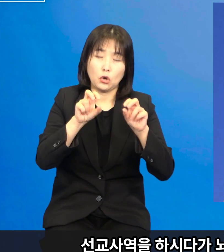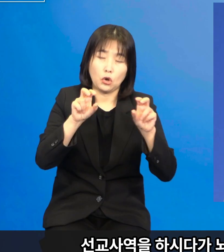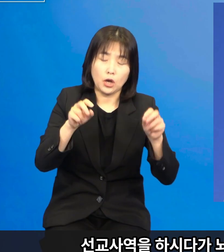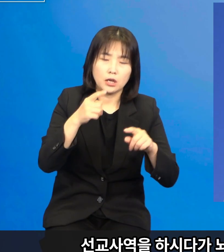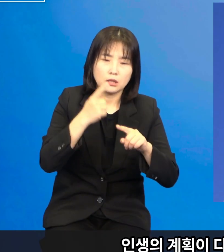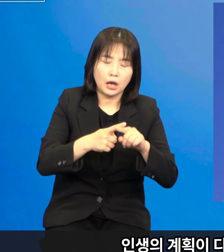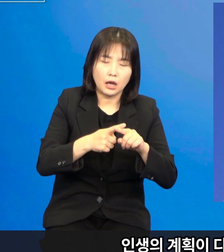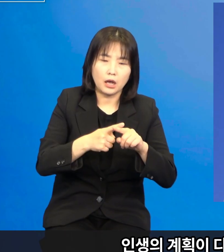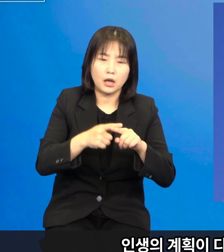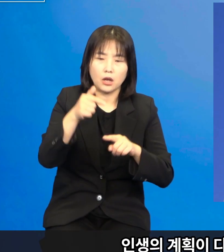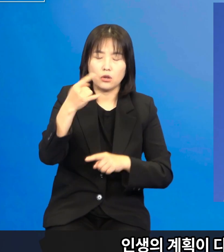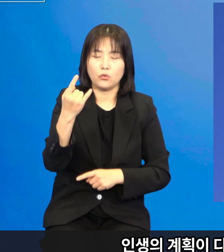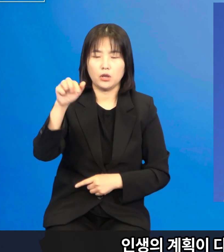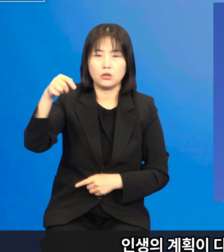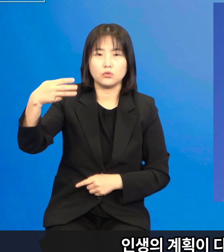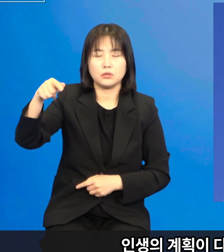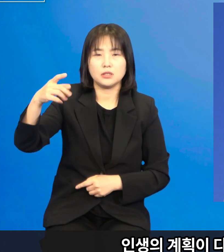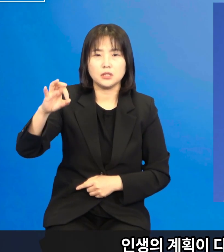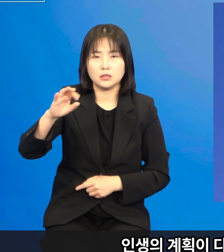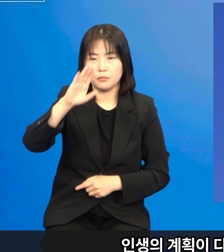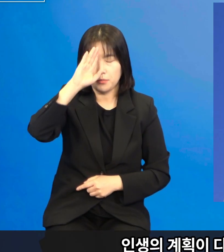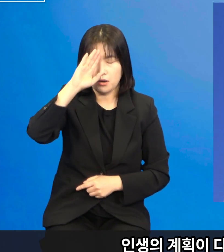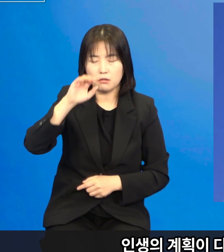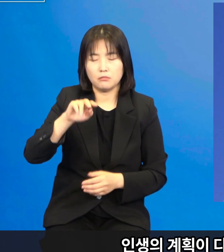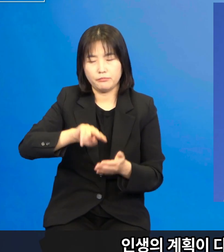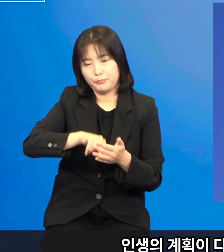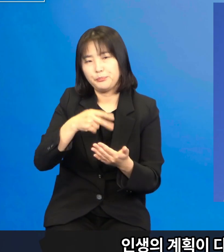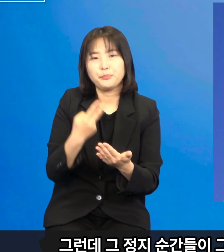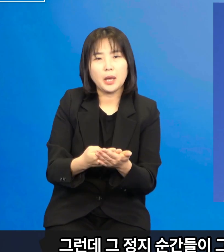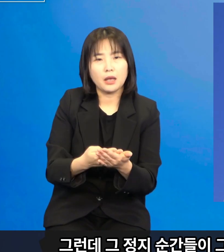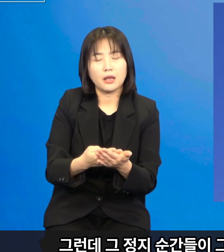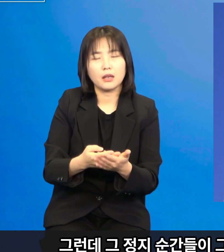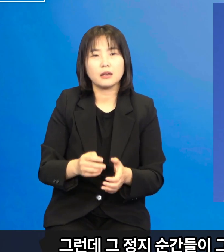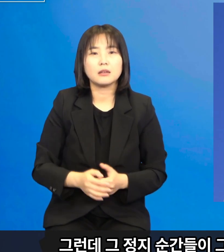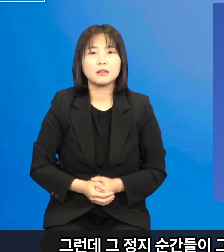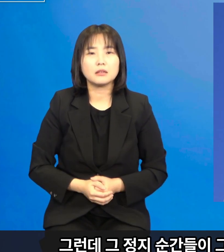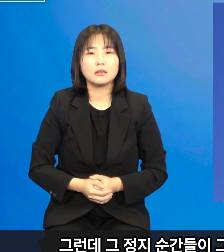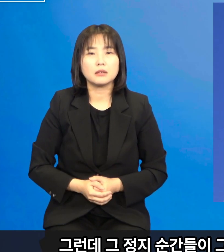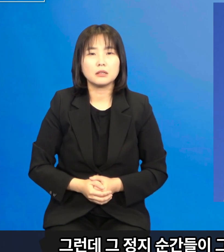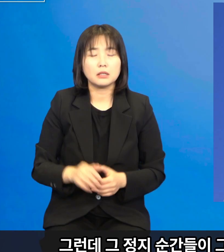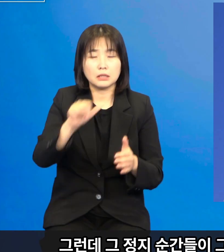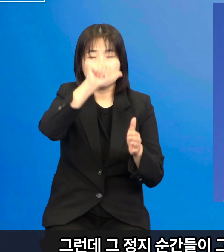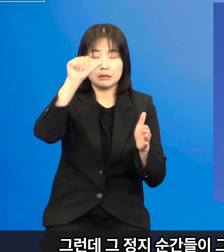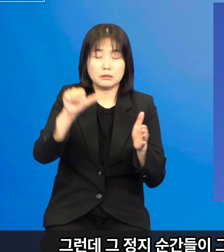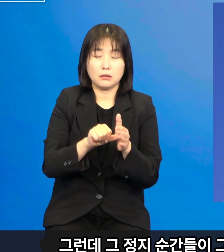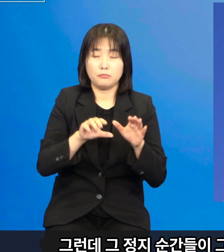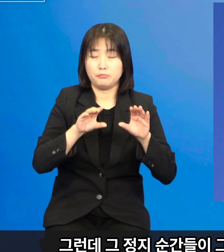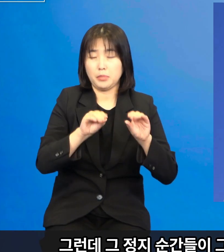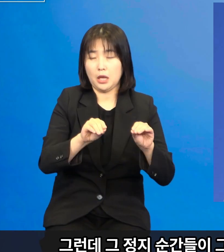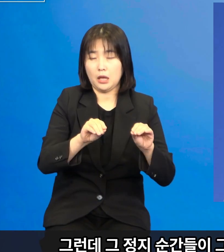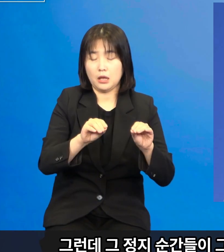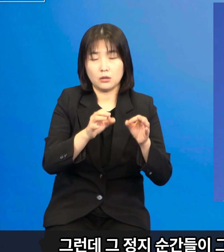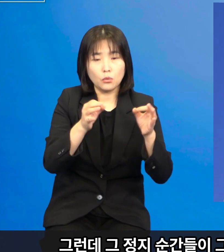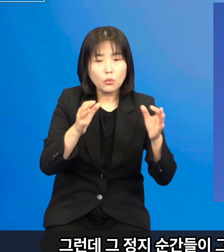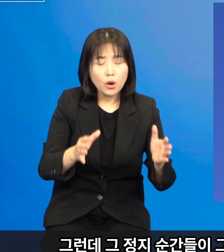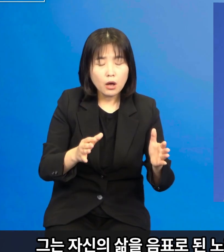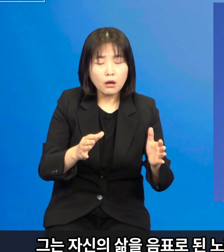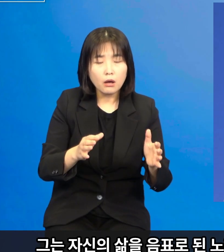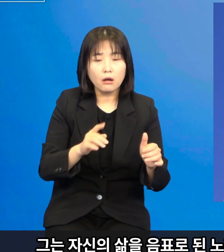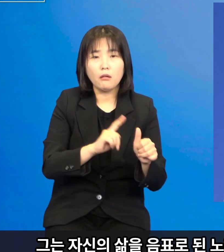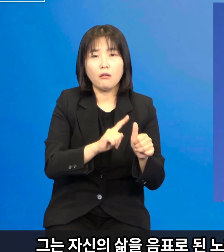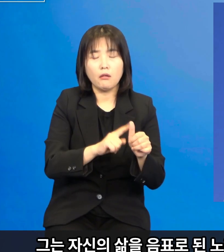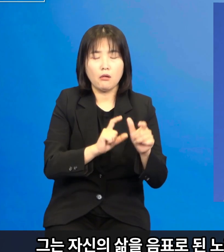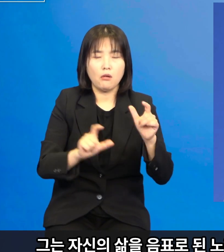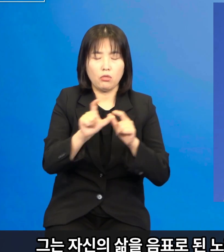쓰러지셨어요. 인생의 계획이 다 정지되는 겁니다. 근데 그 정지 순간들이 그를 더 성숙하게 만들었어요.